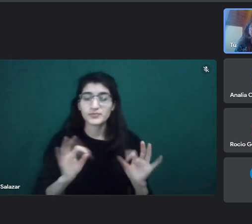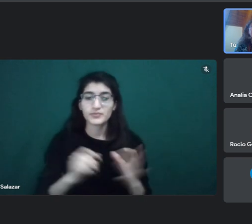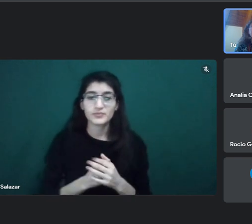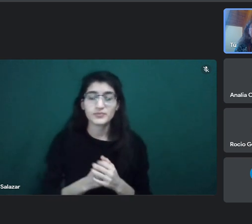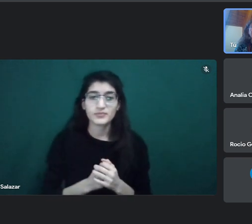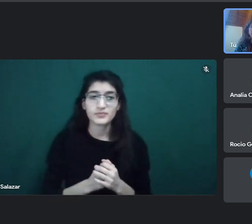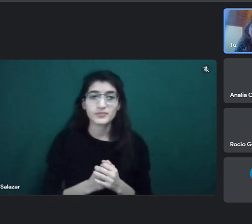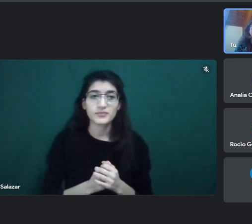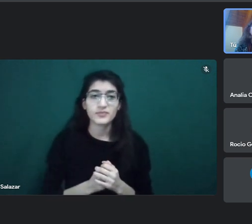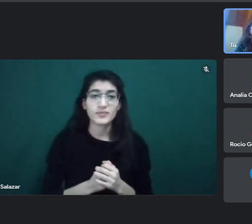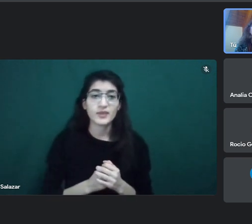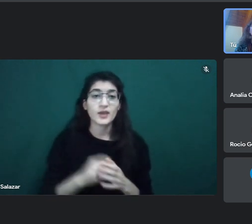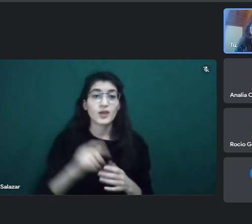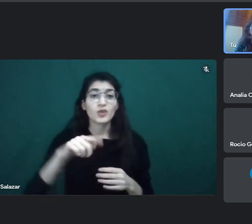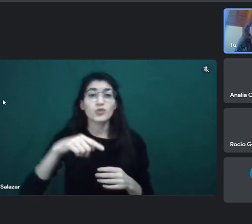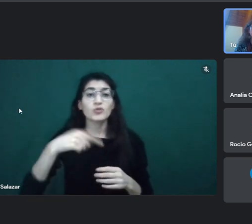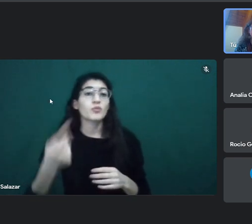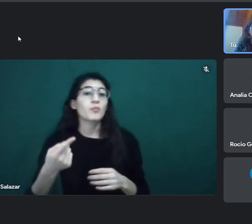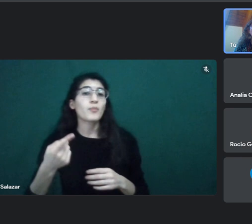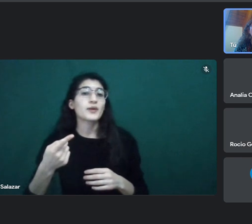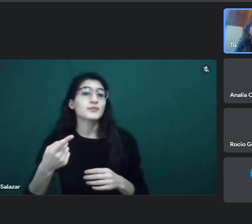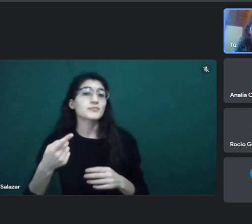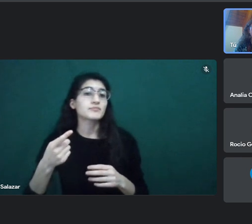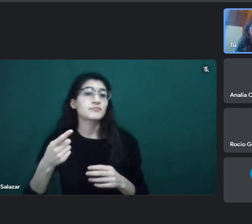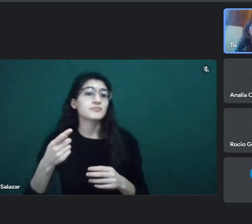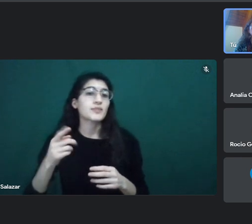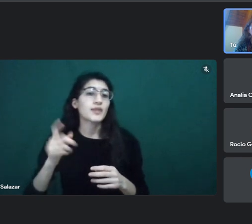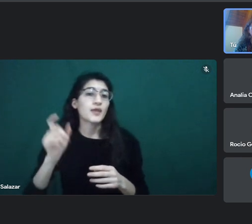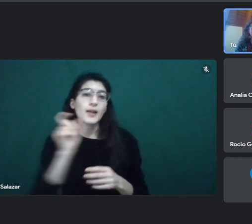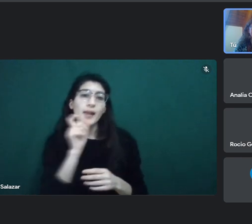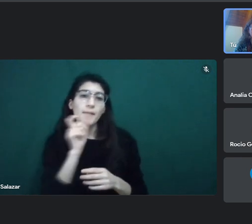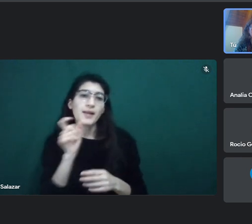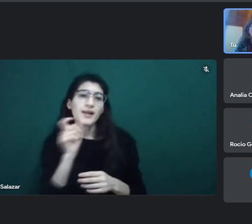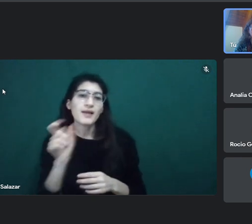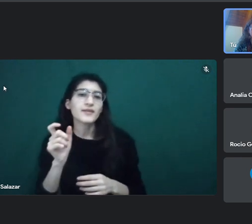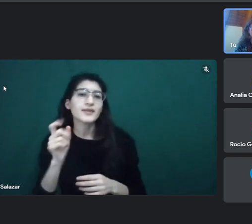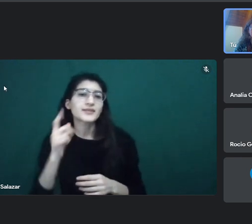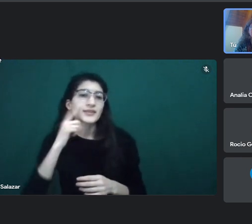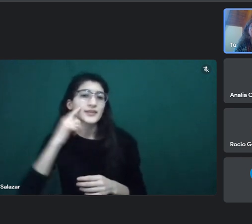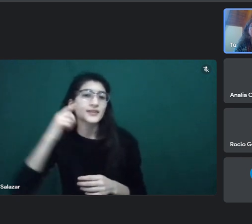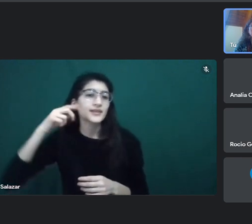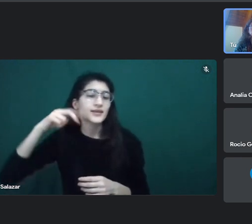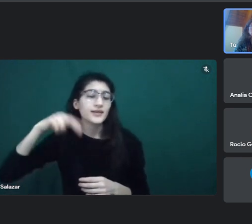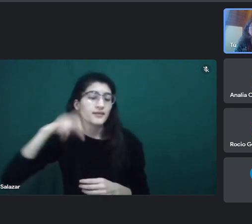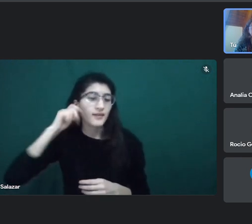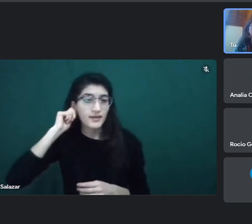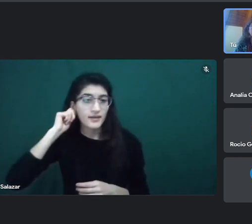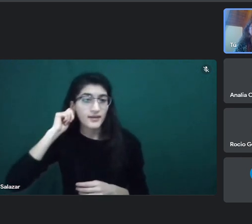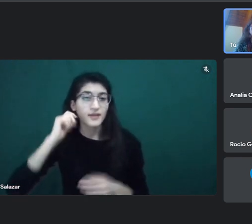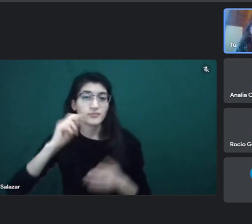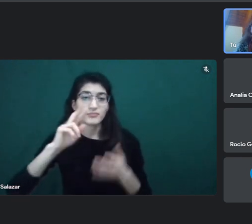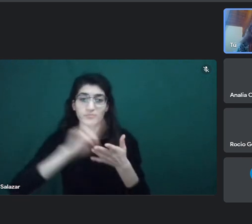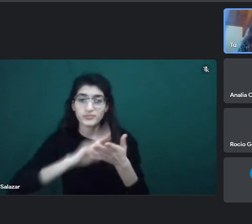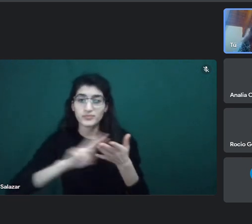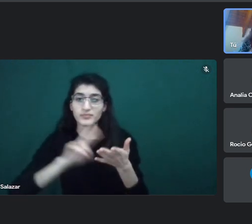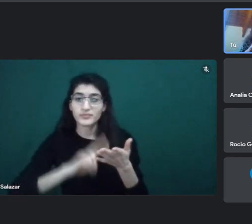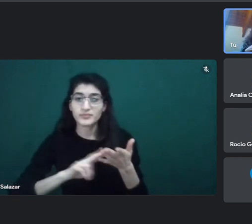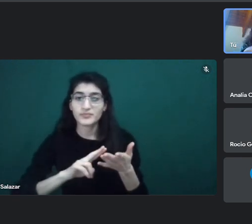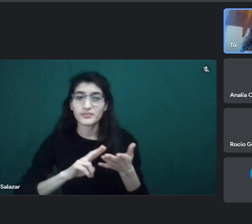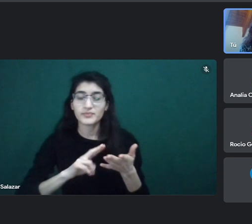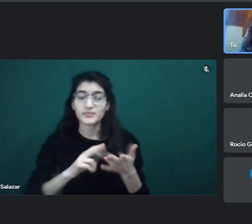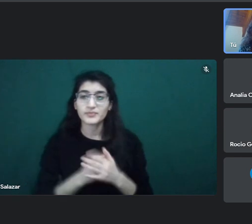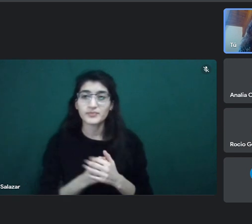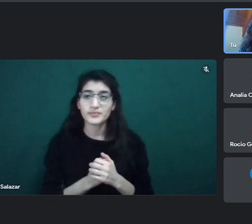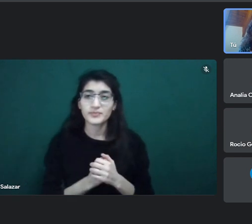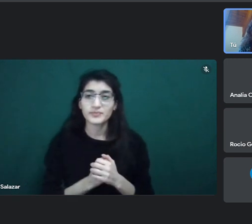ING y con bloques de lectura, a ver cómo lo van leyendo, ¿sí? Esto sería una descripción, a ver, nos